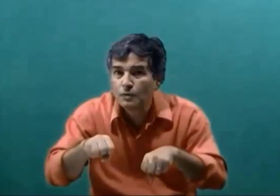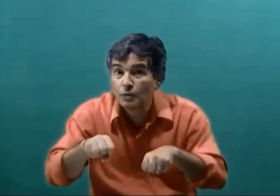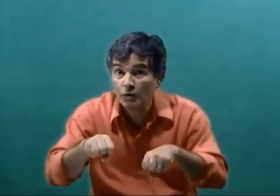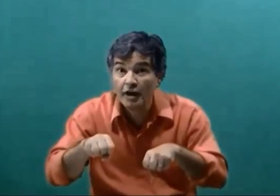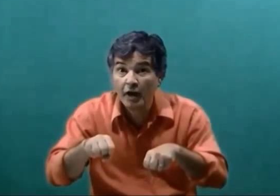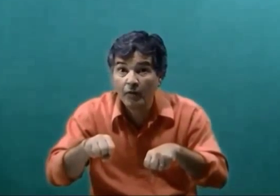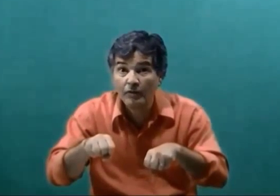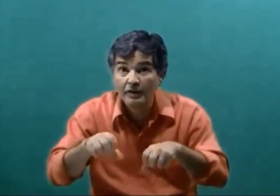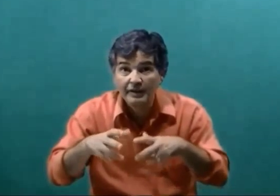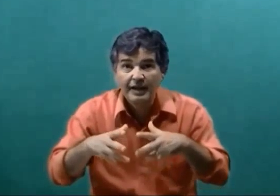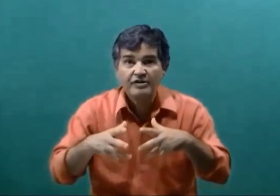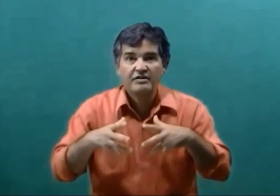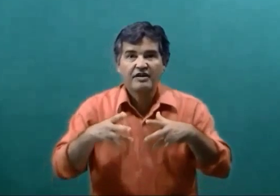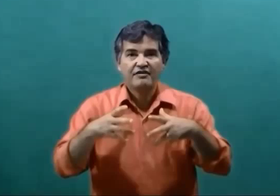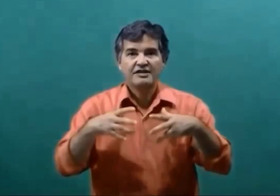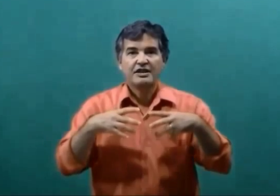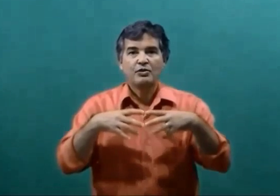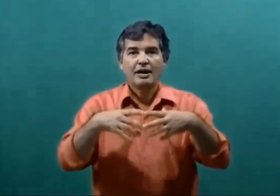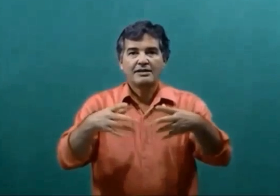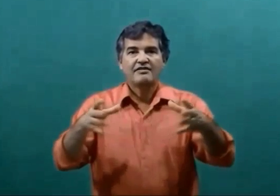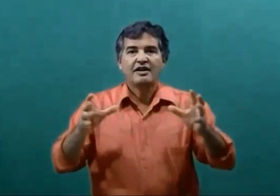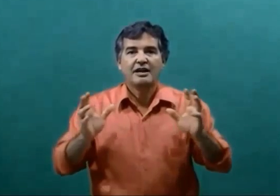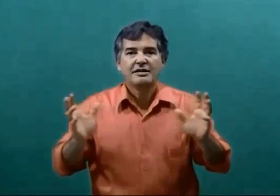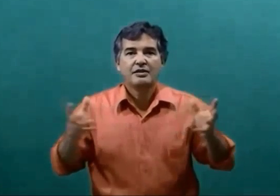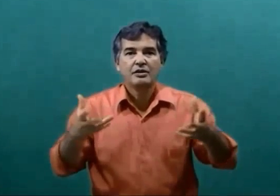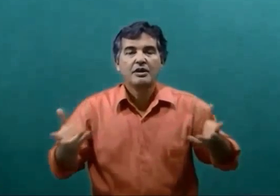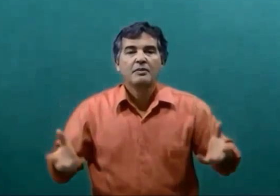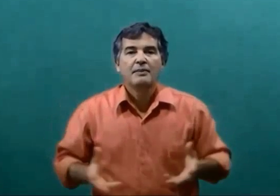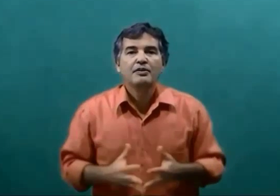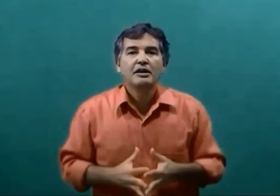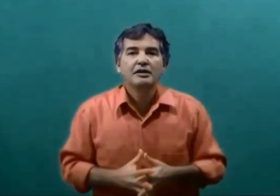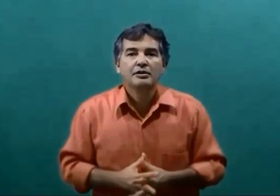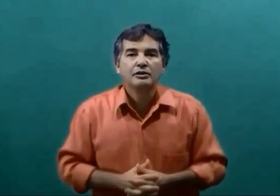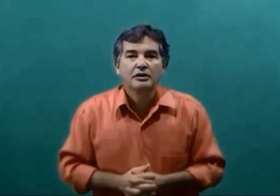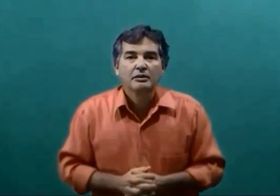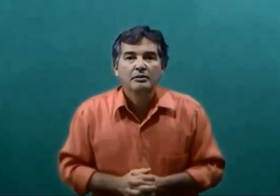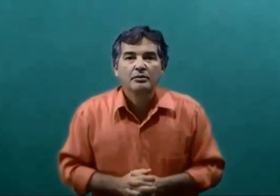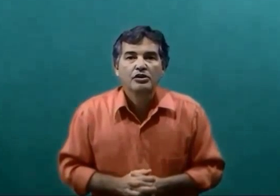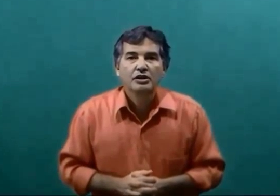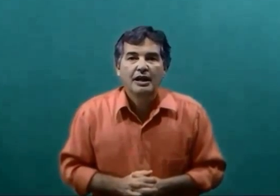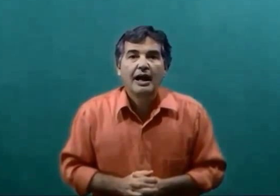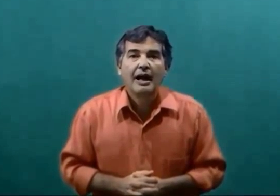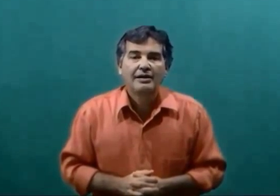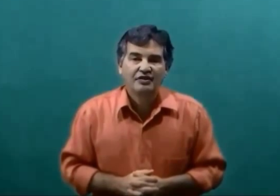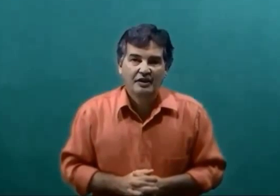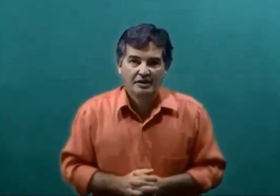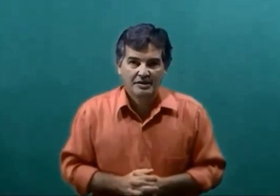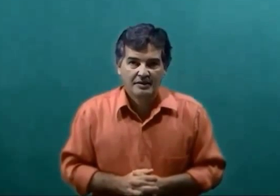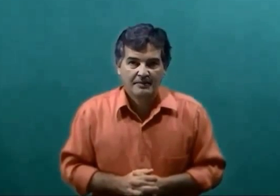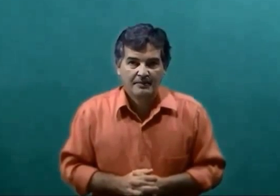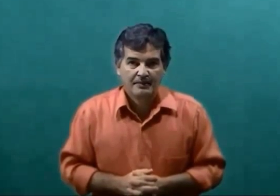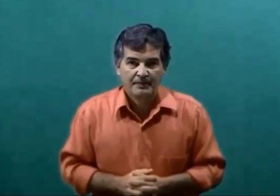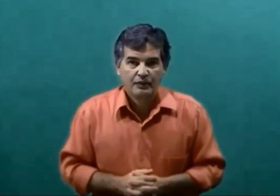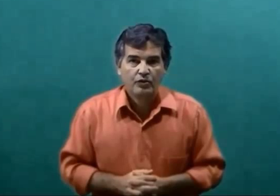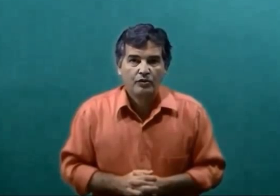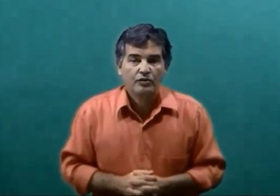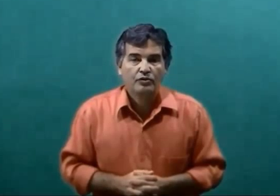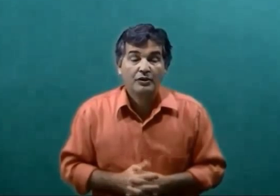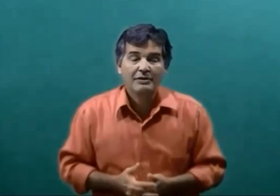o leão. Daí você vai fazendo essa variação para poder então mostrar a diferença do